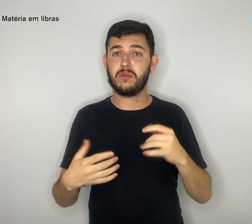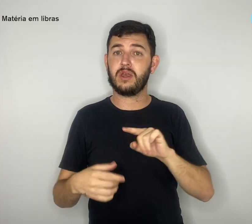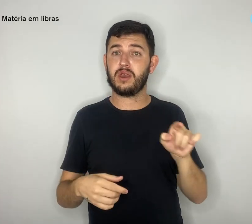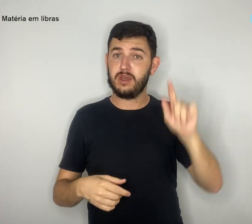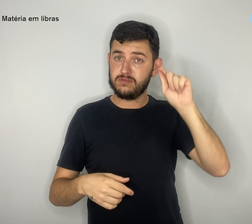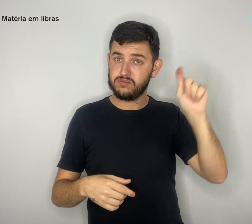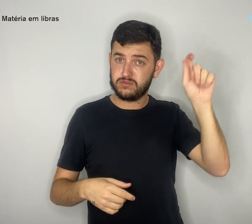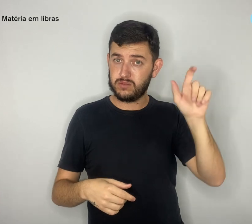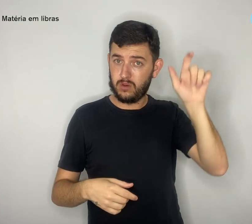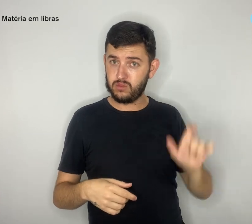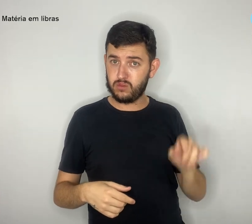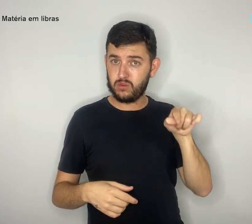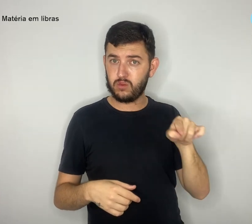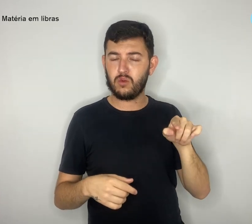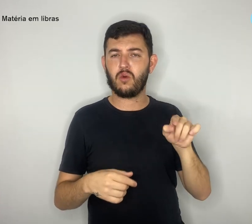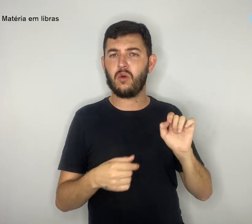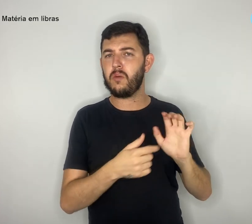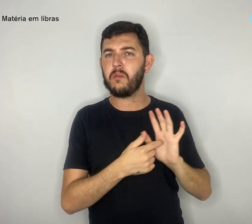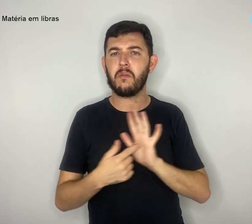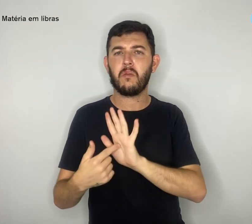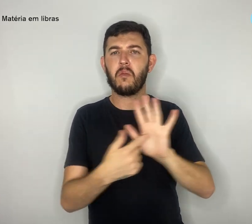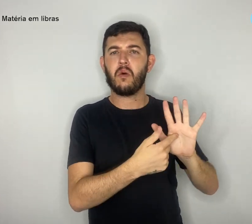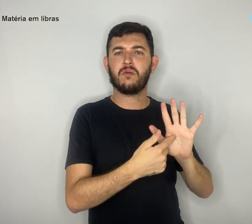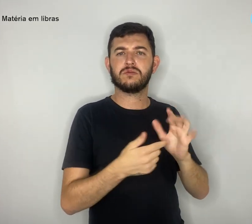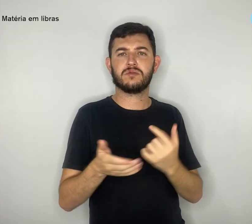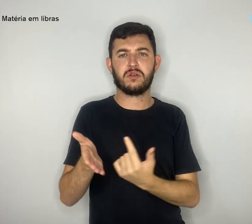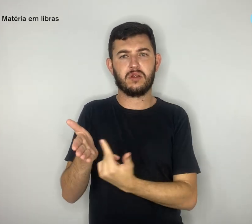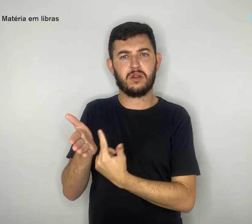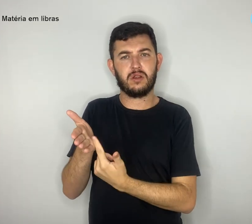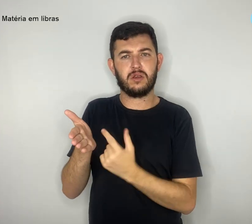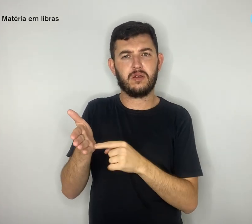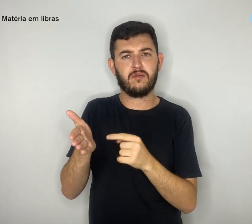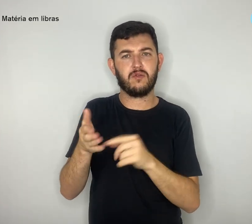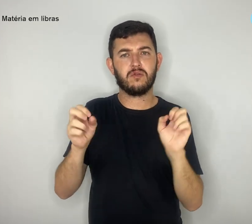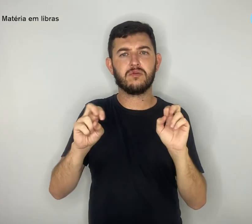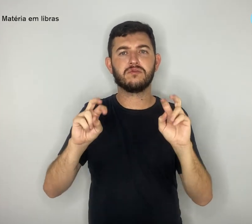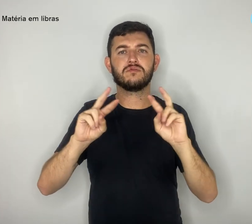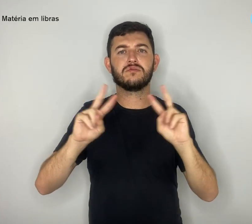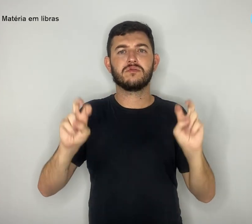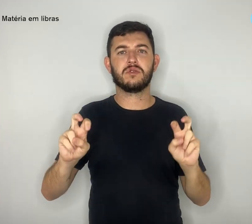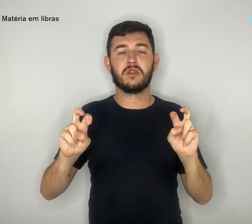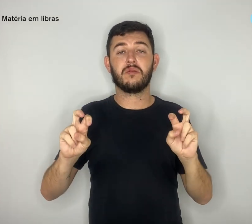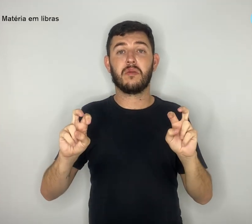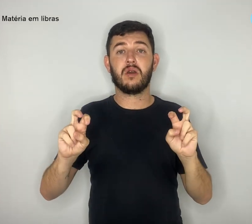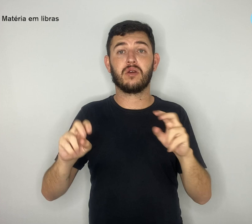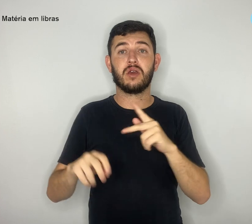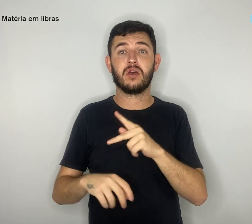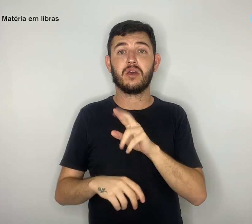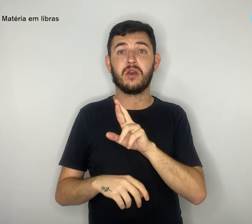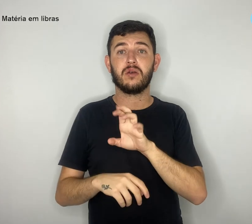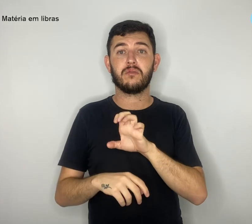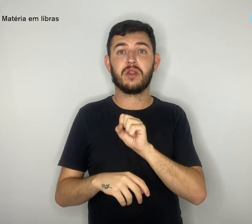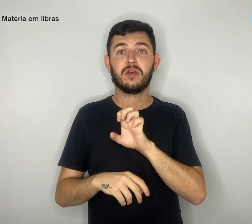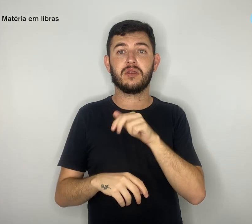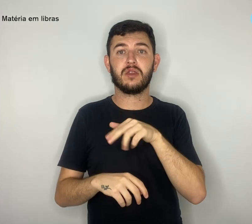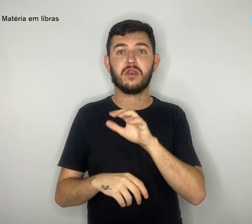exemplo, traz, dentre outras obras, a Da Presença da Ausência e a Memória